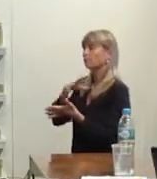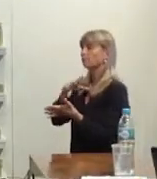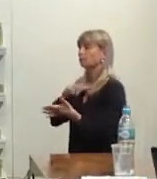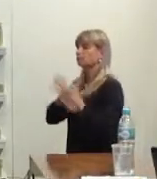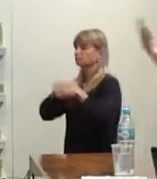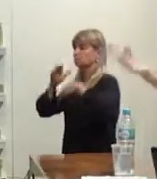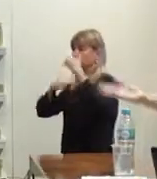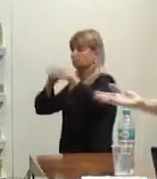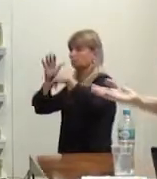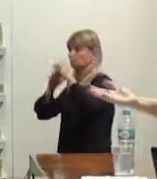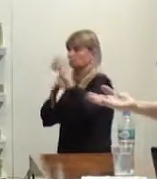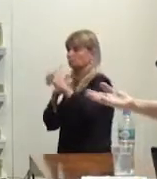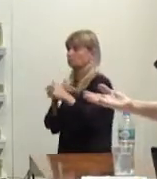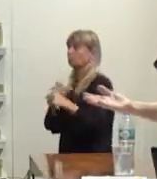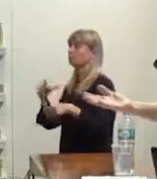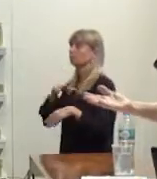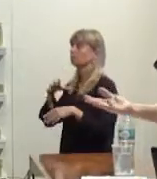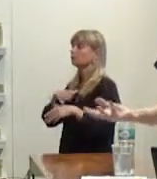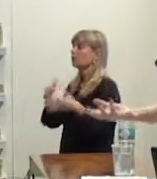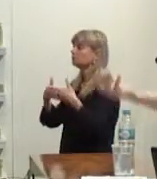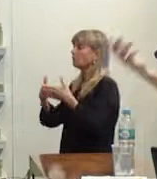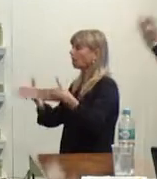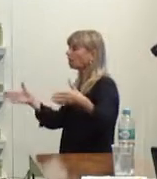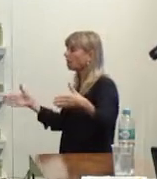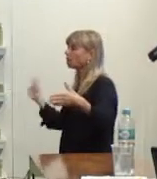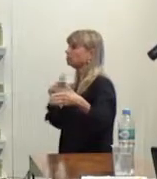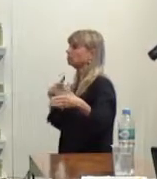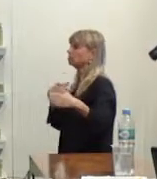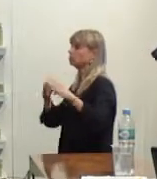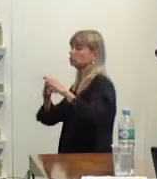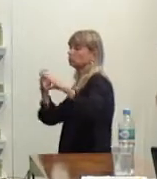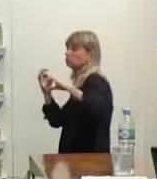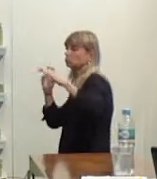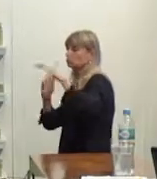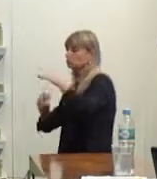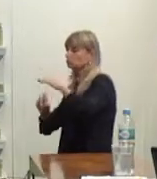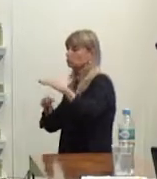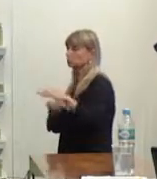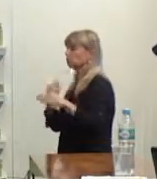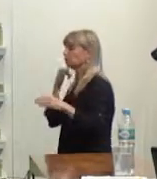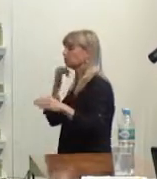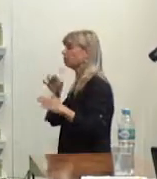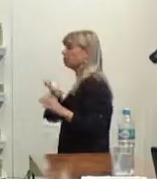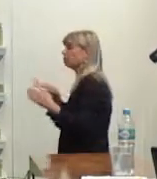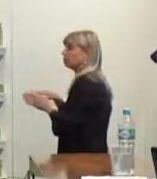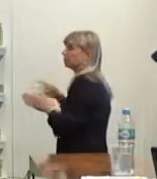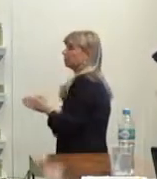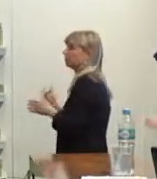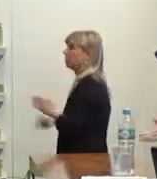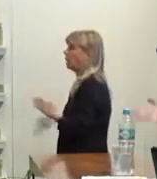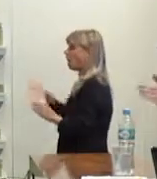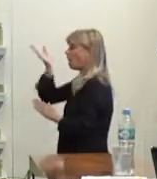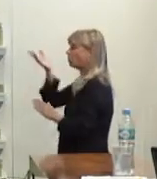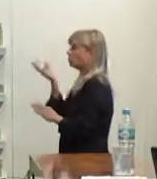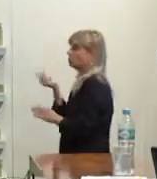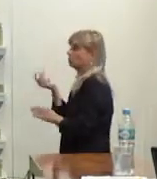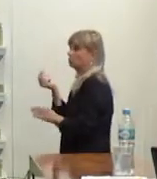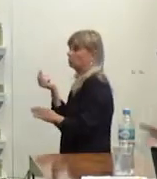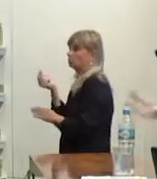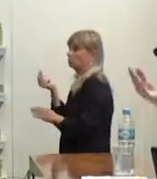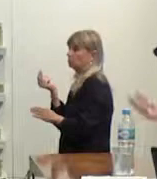infraestructura y no ampliación de la línea de subte. Y por el otro lado, aumento de tarifas en el subte.